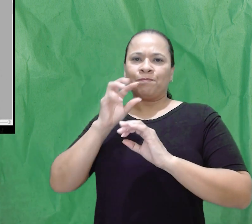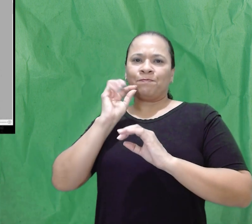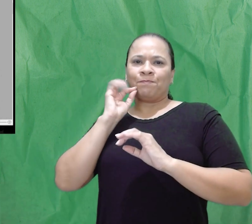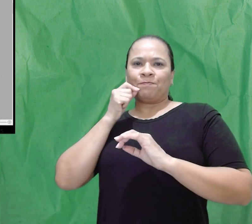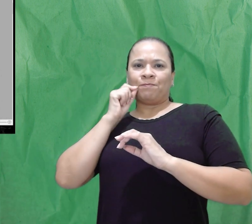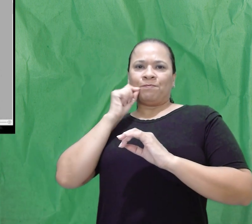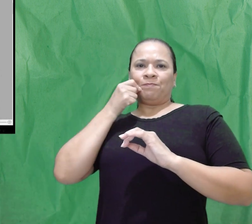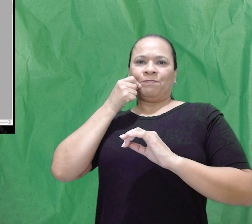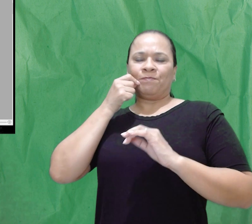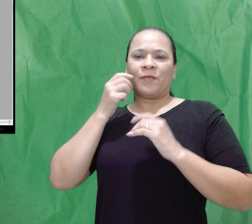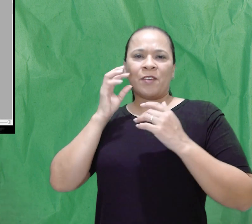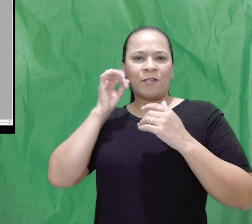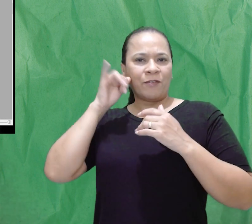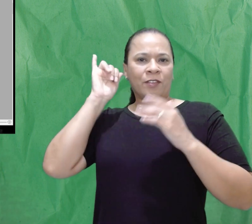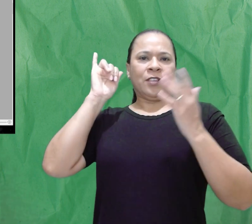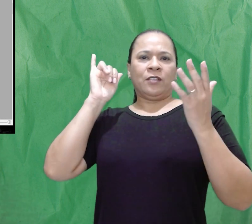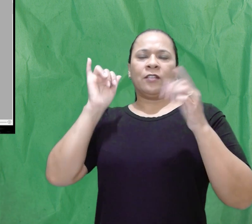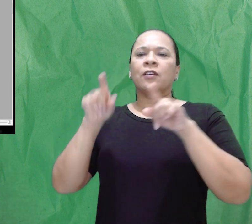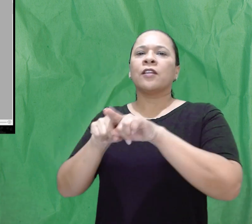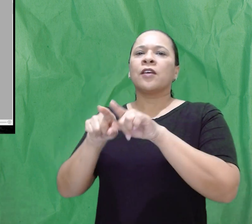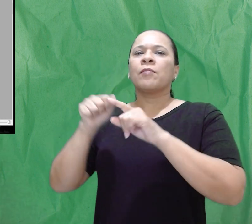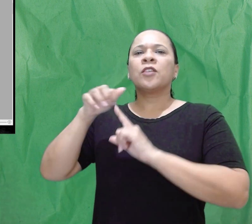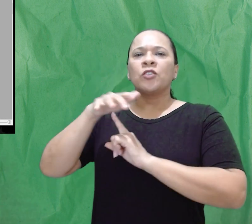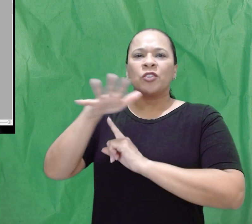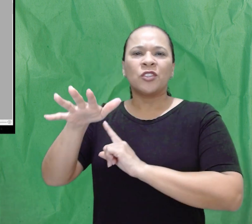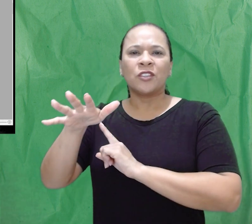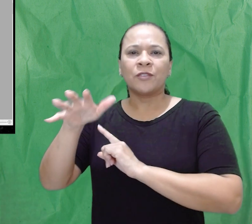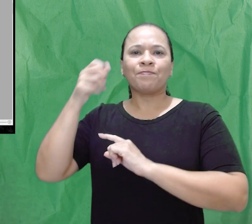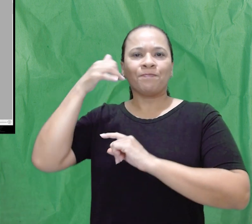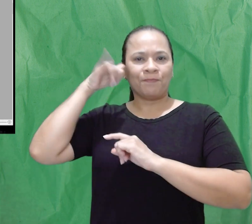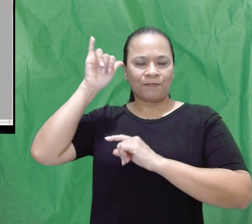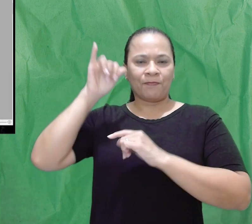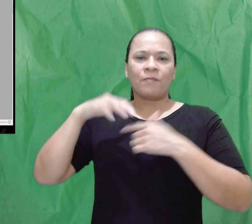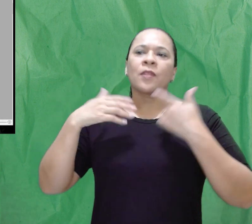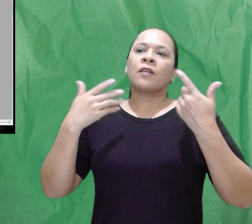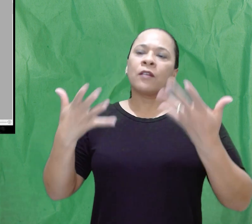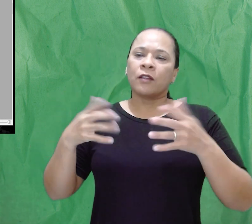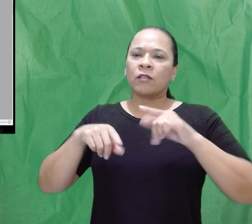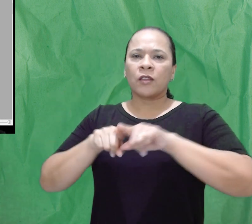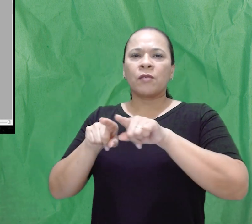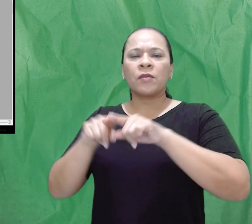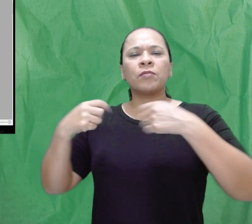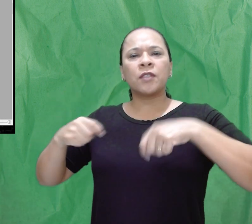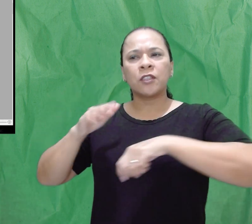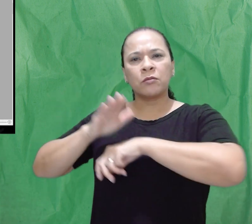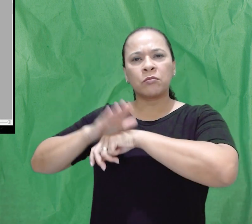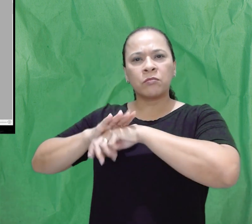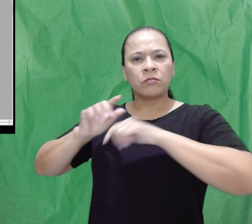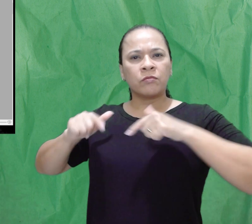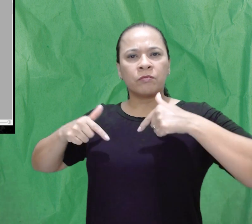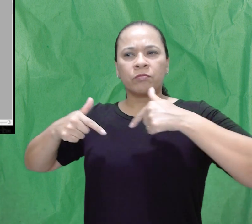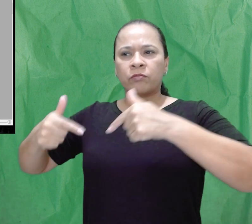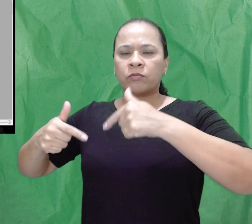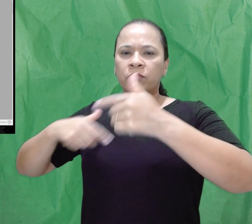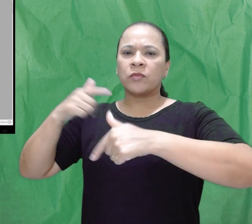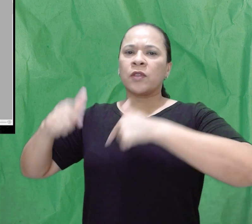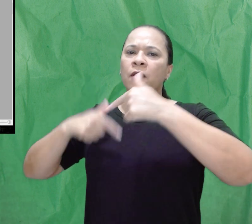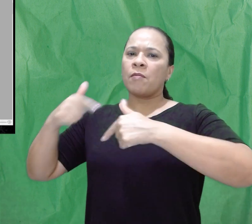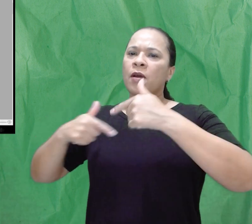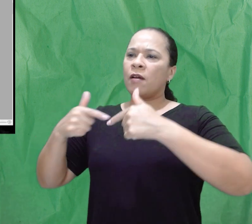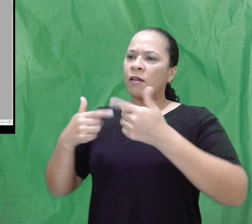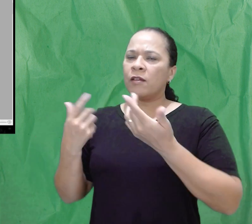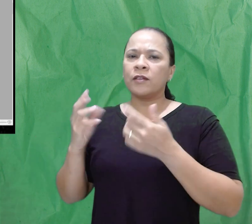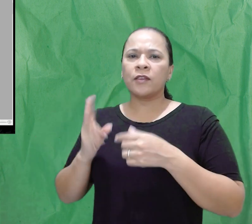isso está muito relacionado a você entregar mais do que é pedido. Então, a gente precisa ter